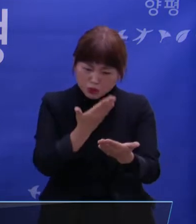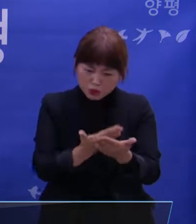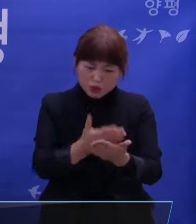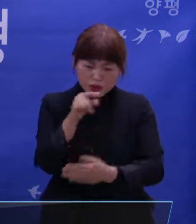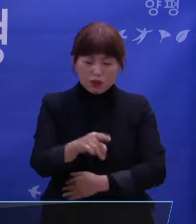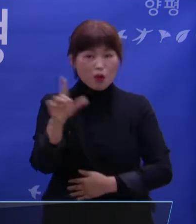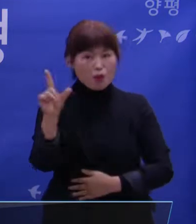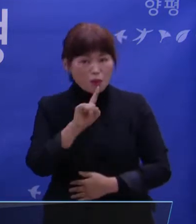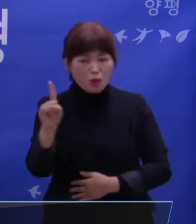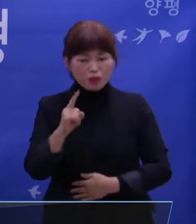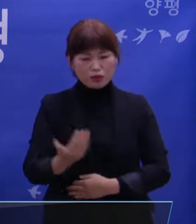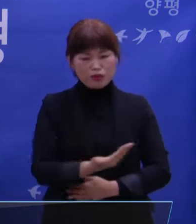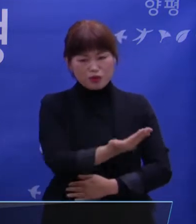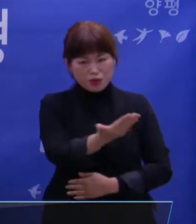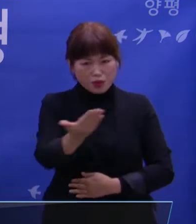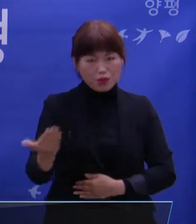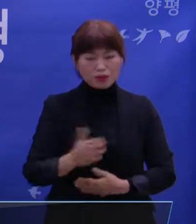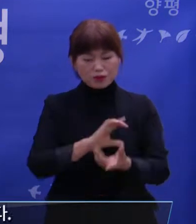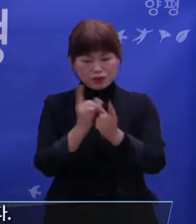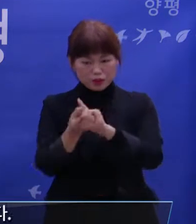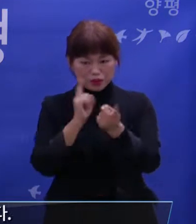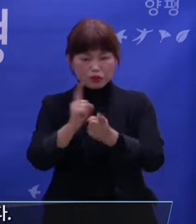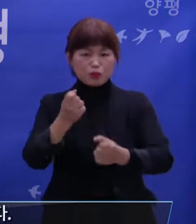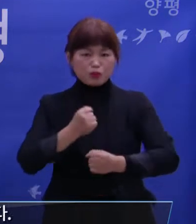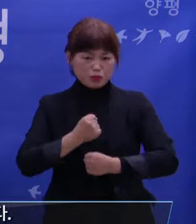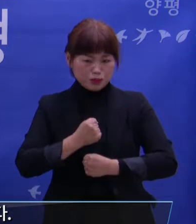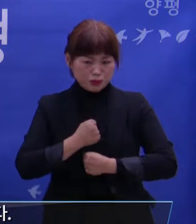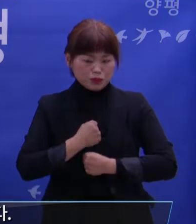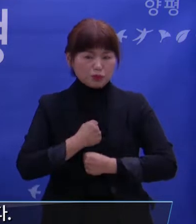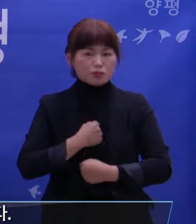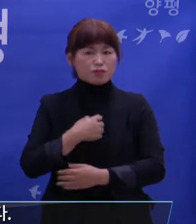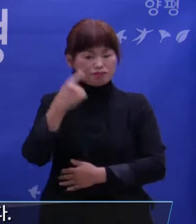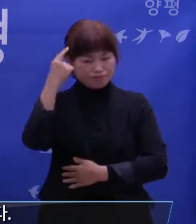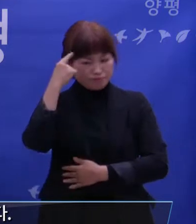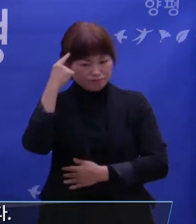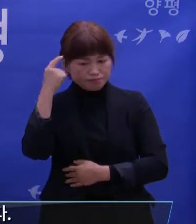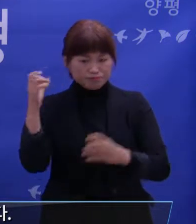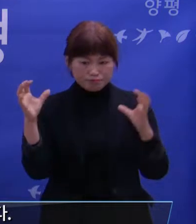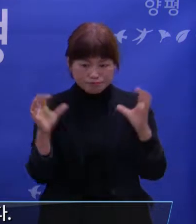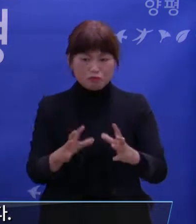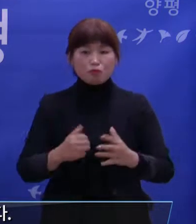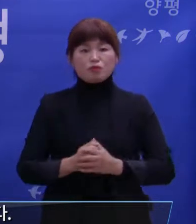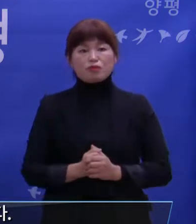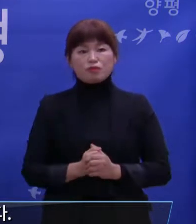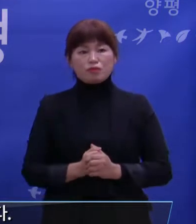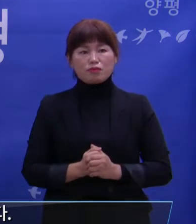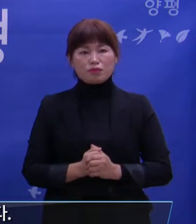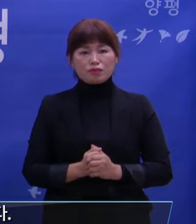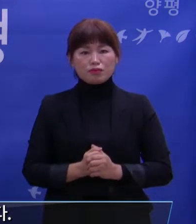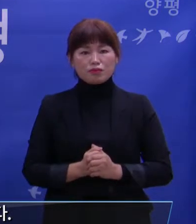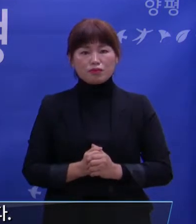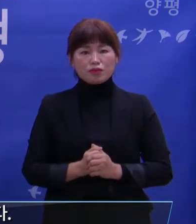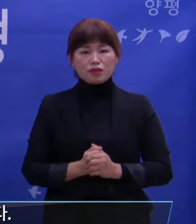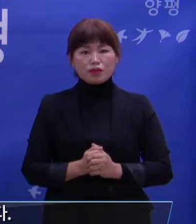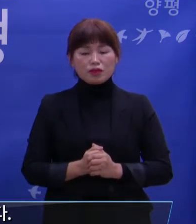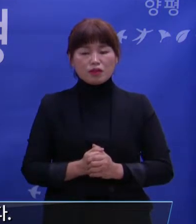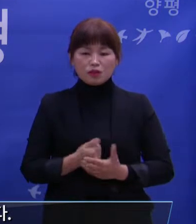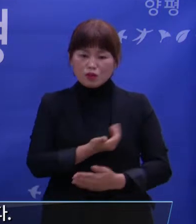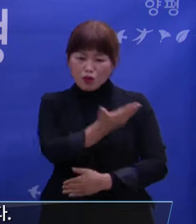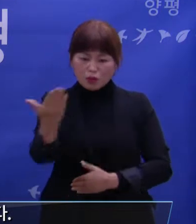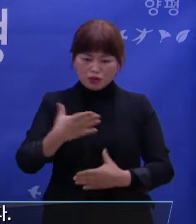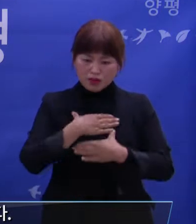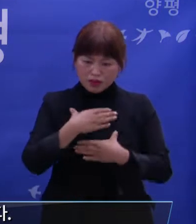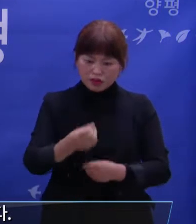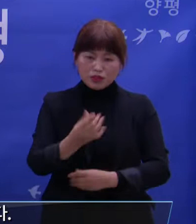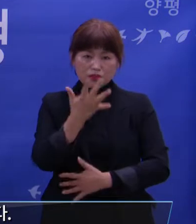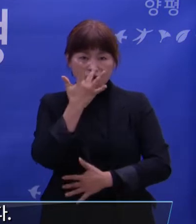성숙한 시민의식입니다. 어렵게 지켜온 방역과 일상의 균형이 다시